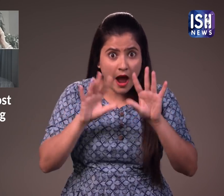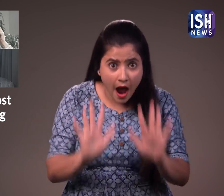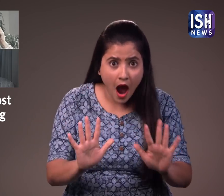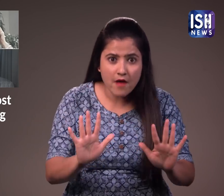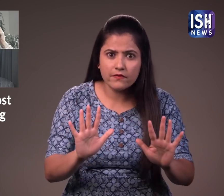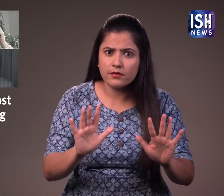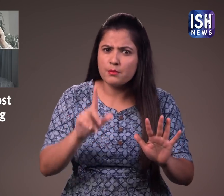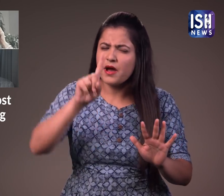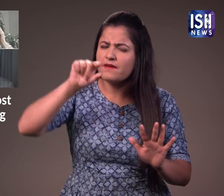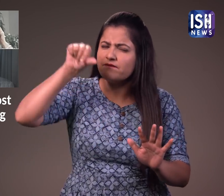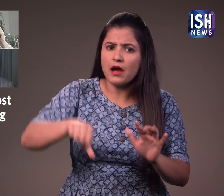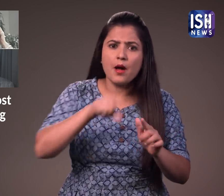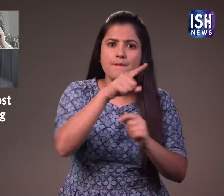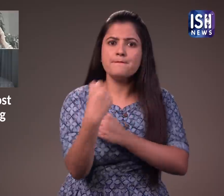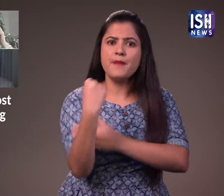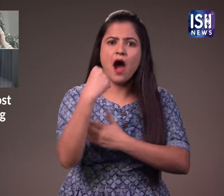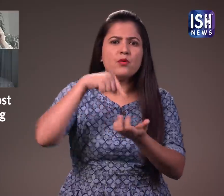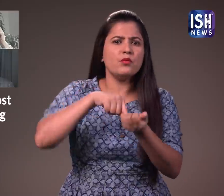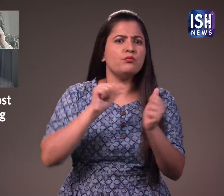या हमेशा भगवान का फैसला होता है